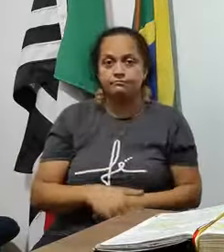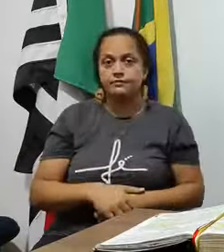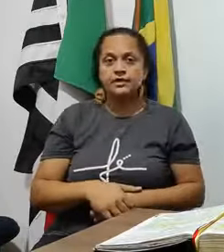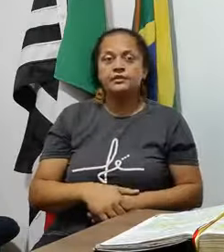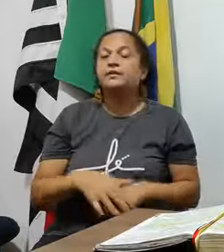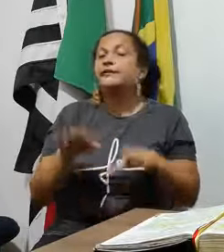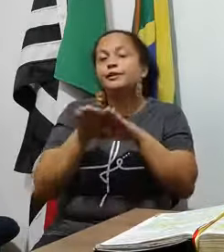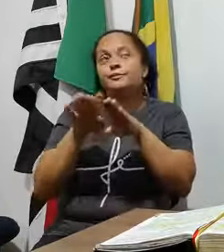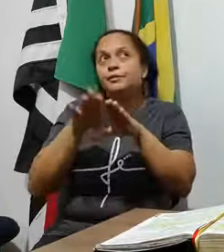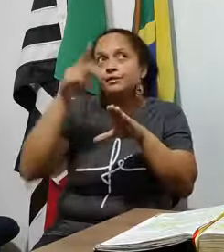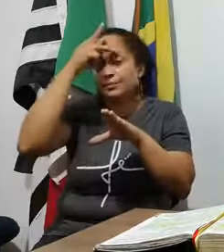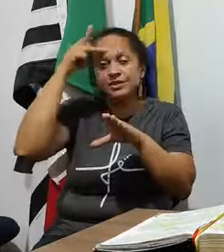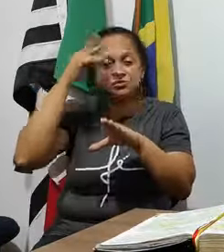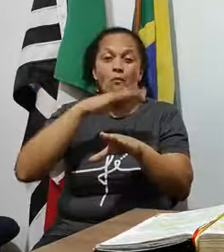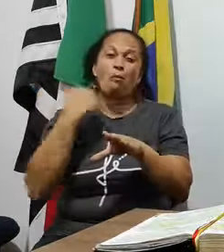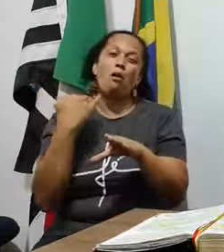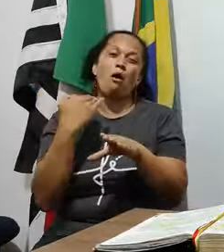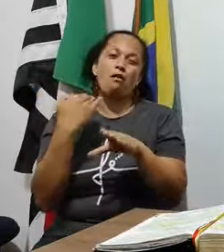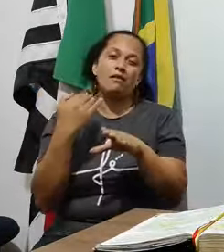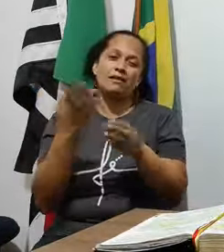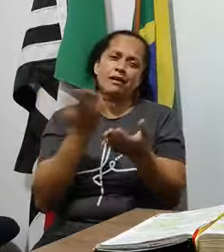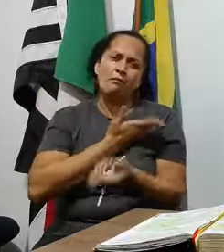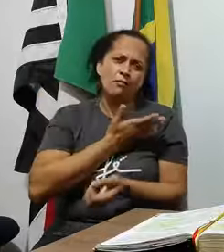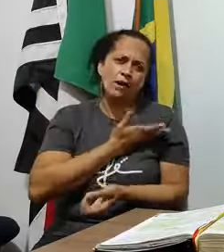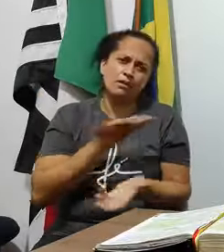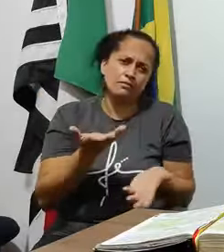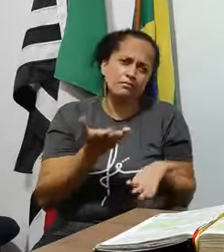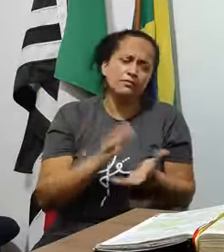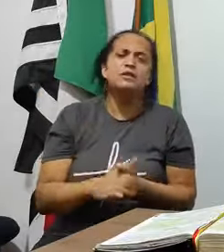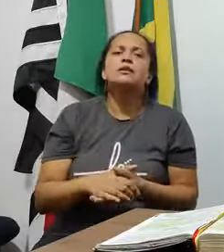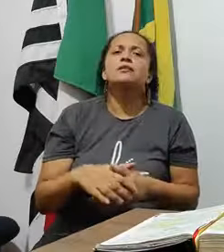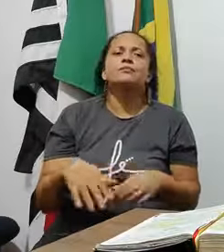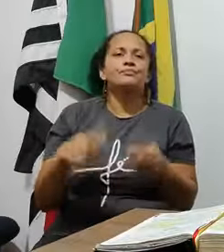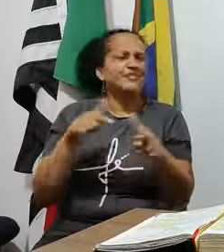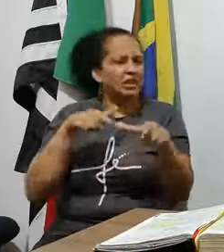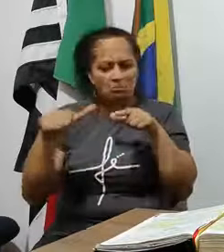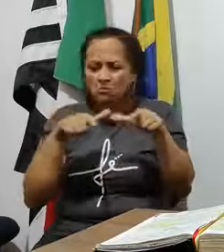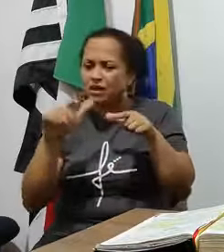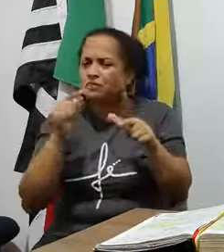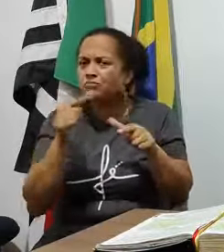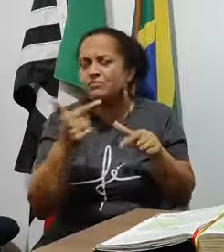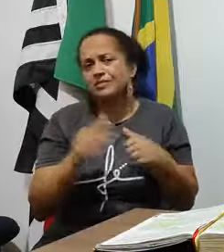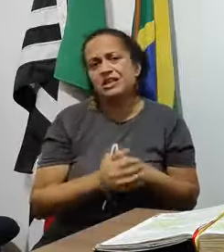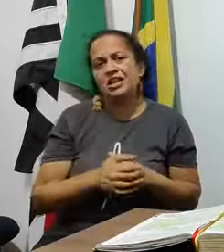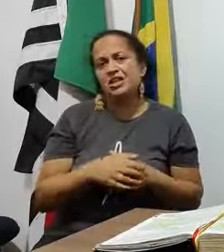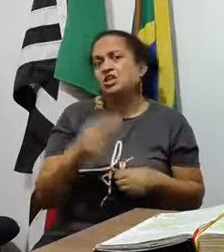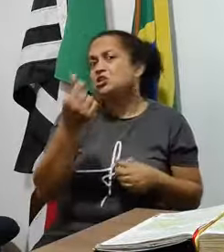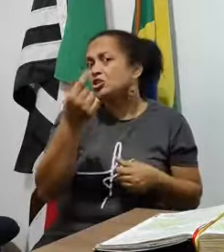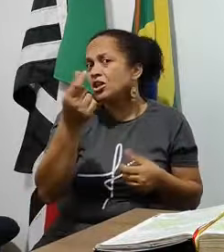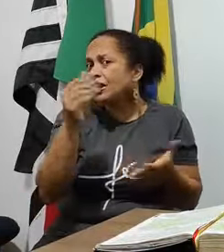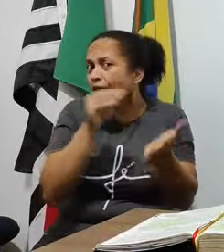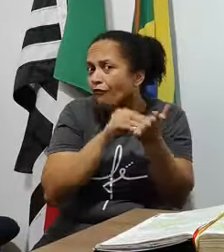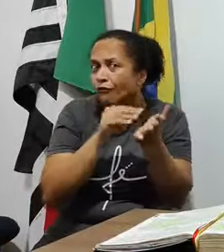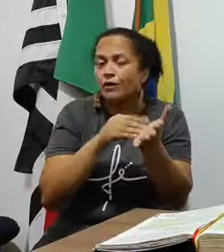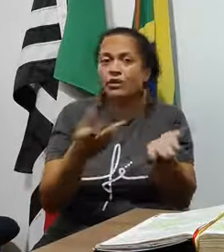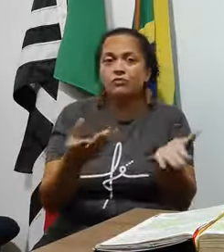de um ente querido, um desemprego, uma crise financeira, entendeu? Um conflito no